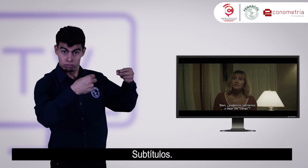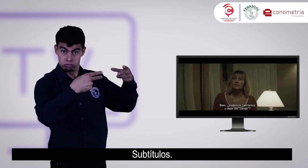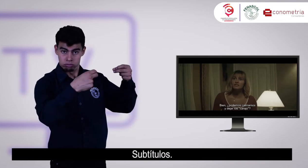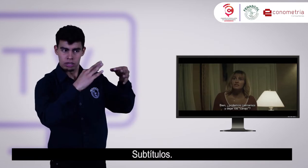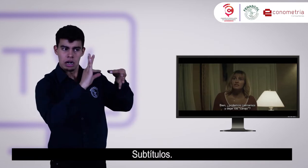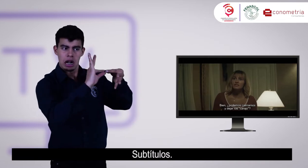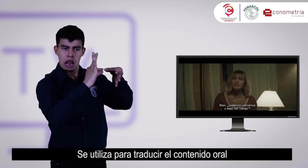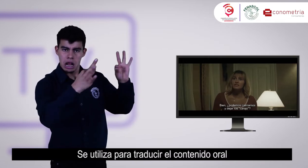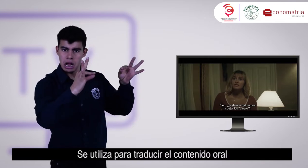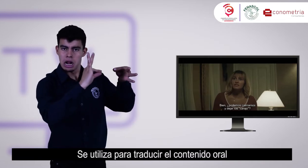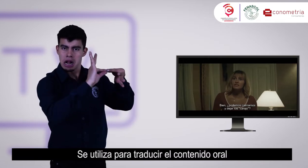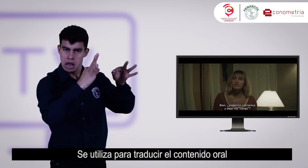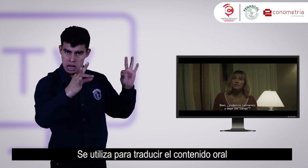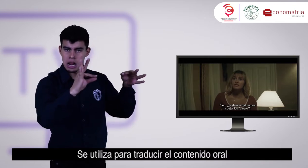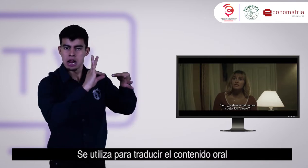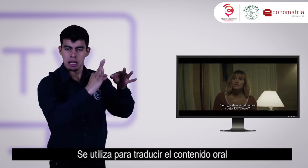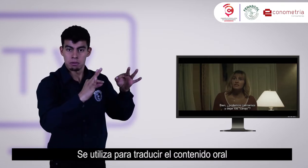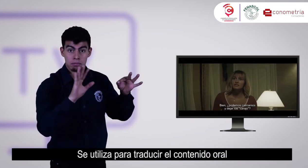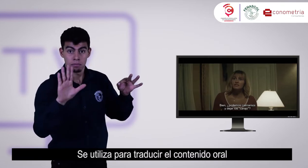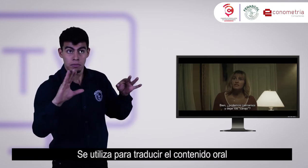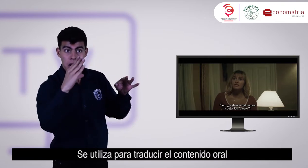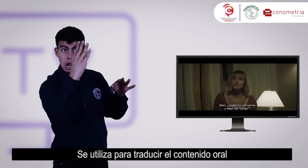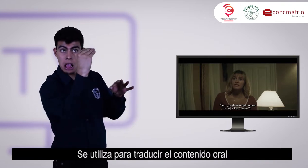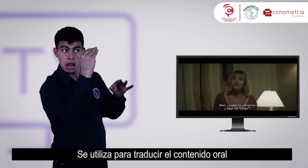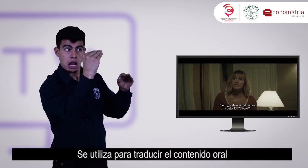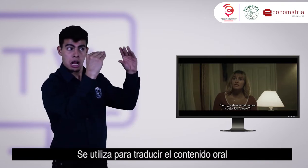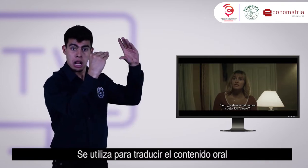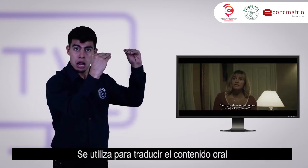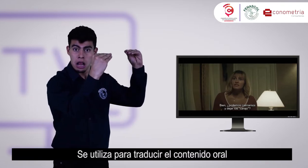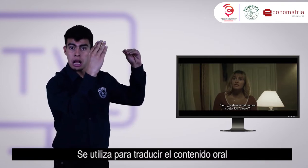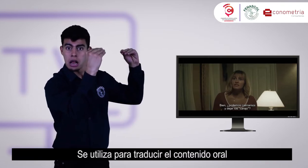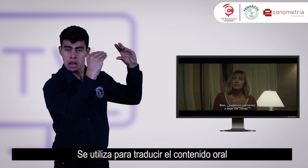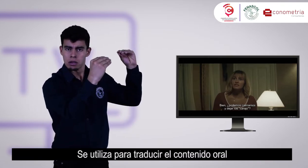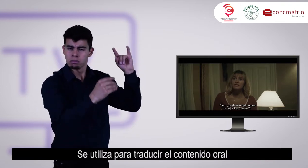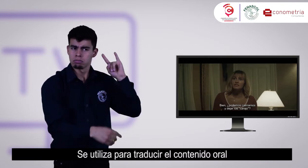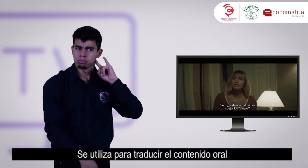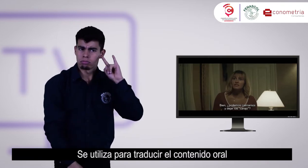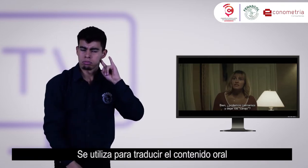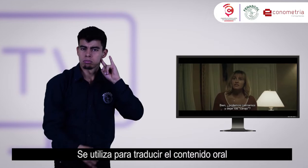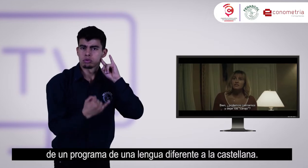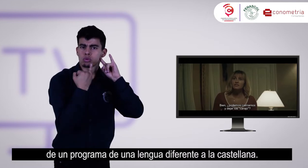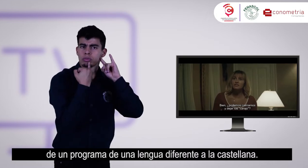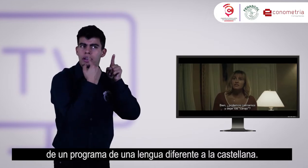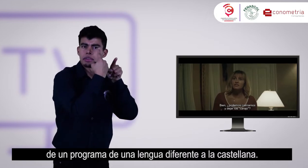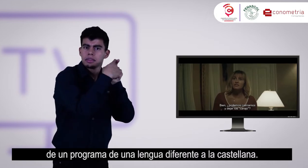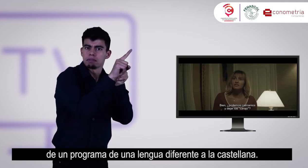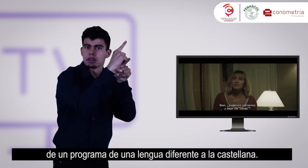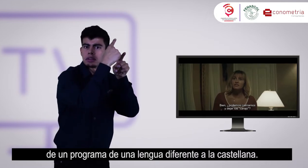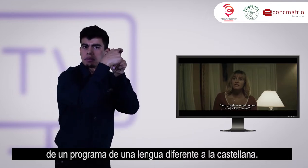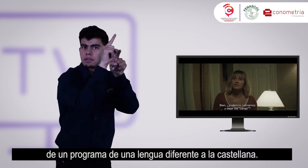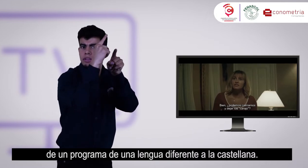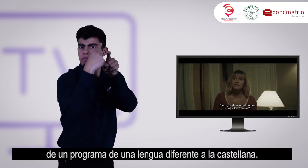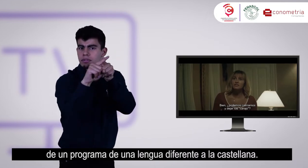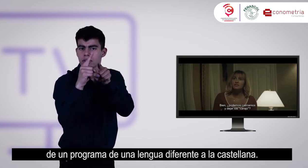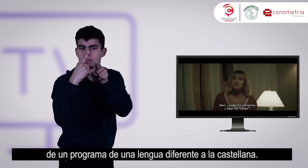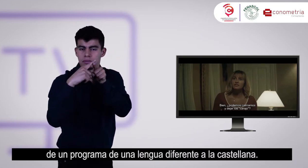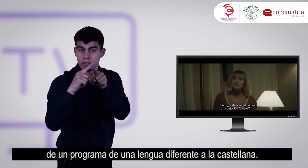Se utiliza para traducir el contenido oral de un programa de una lengua diferente